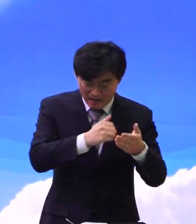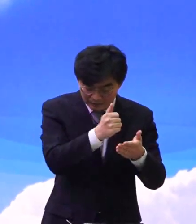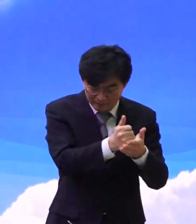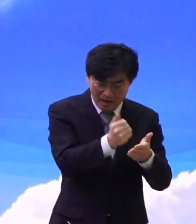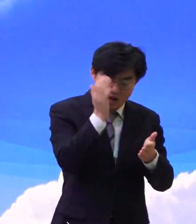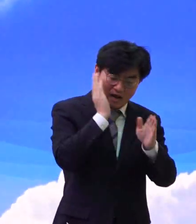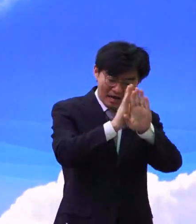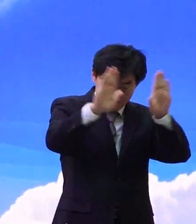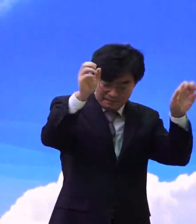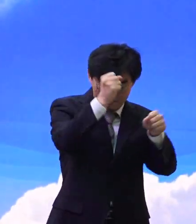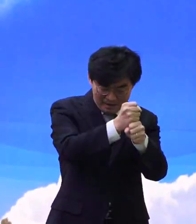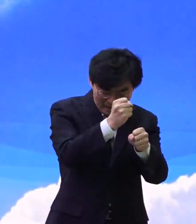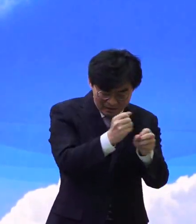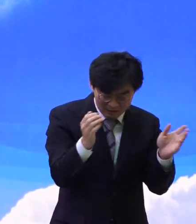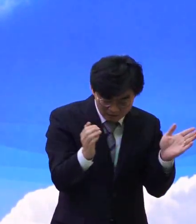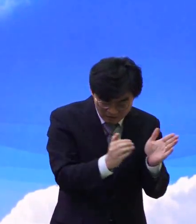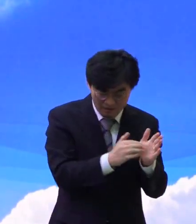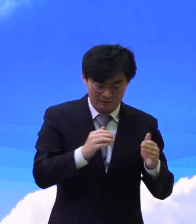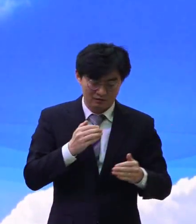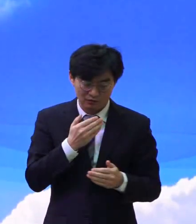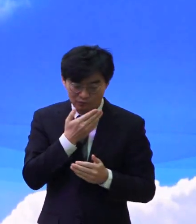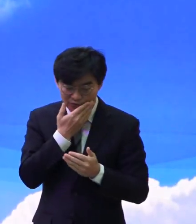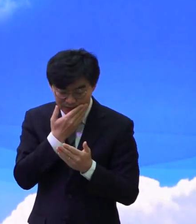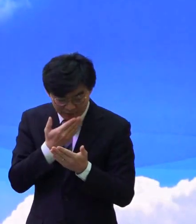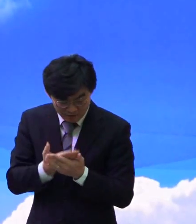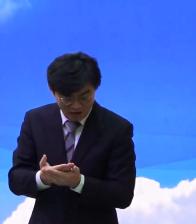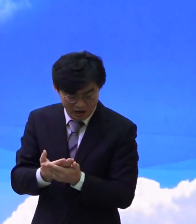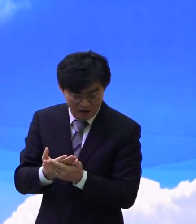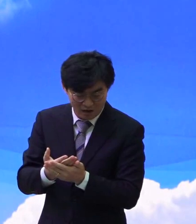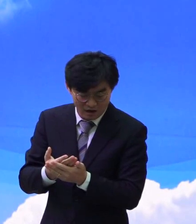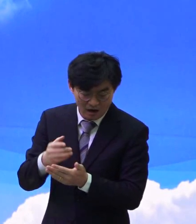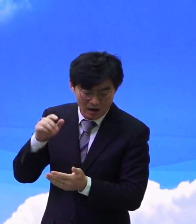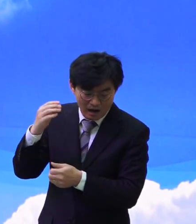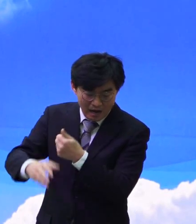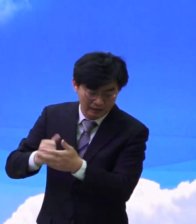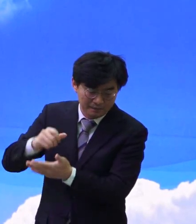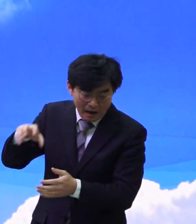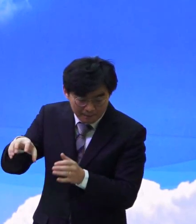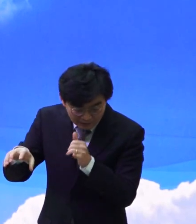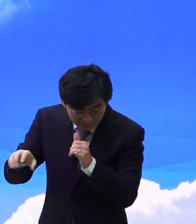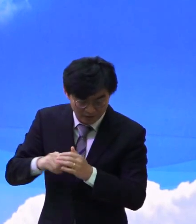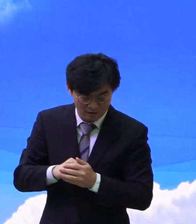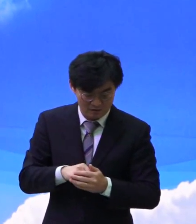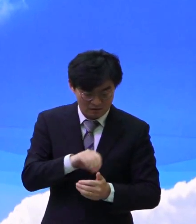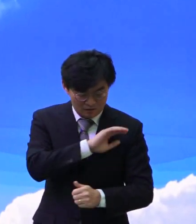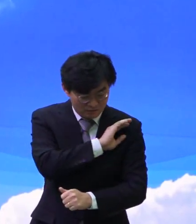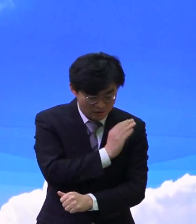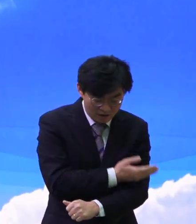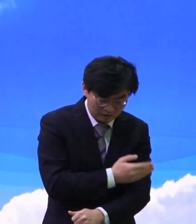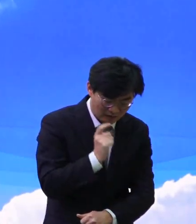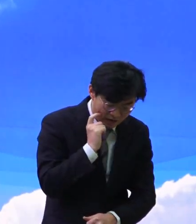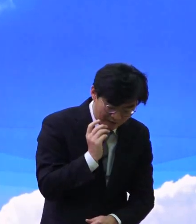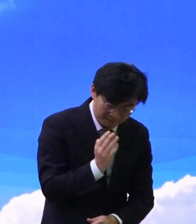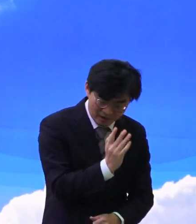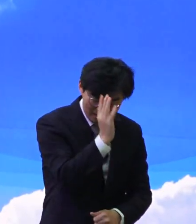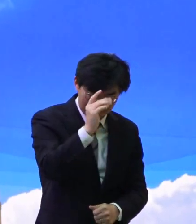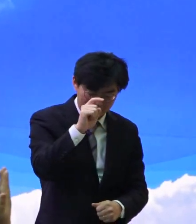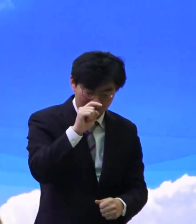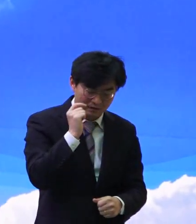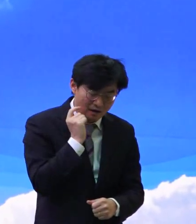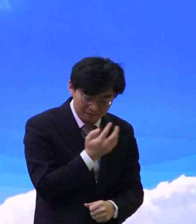하늘을 지키시는도다. 존귀와 위엄이 그의 앞에 있으며 능력과 아름다움이 그의 성소에